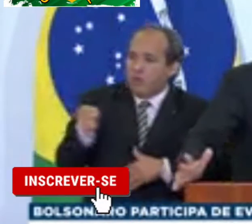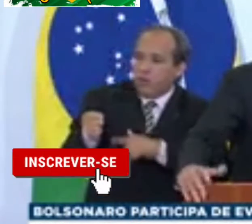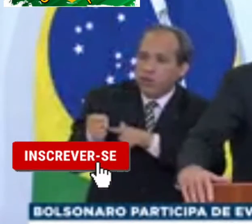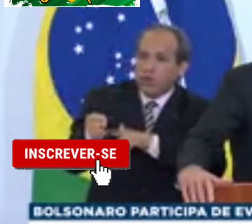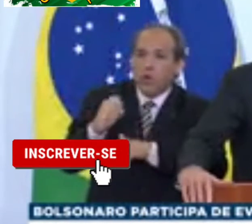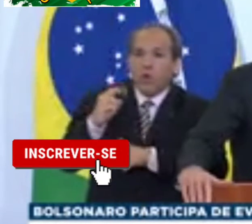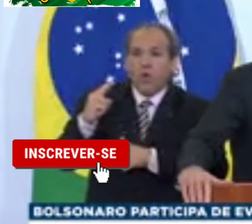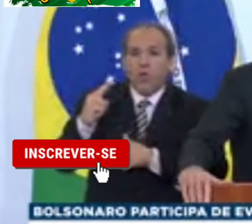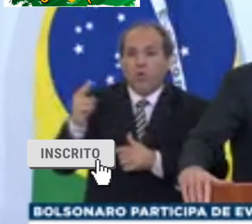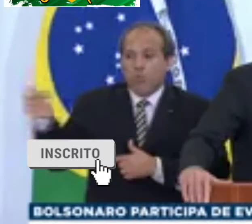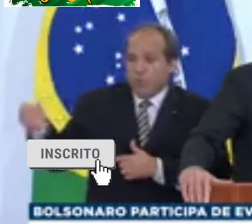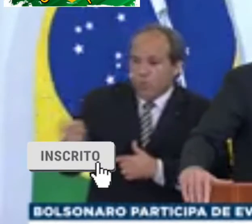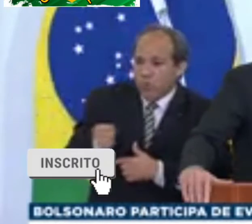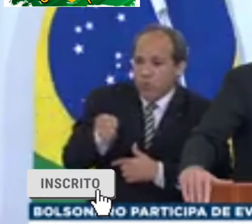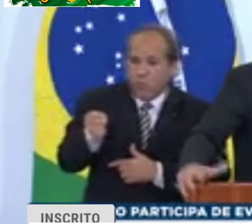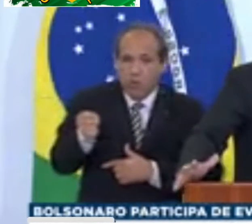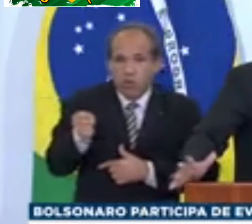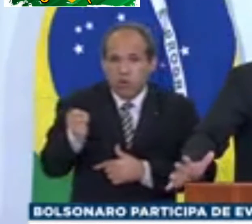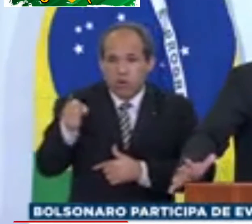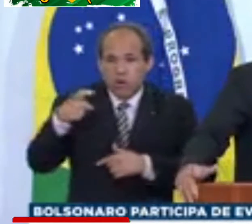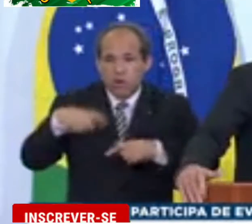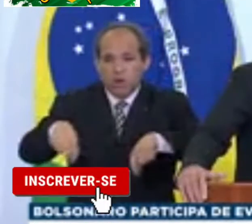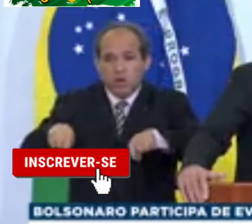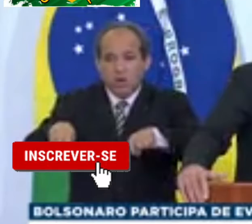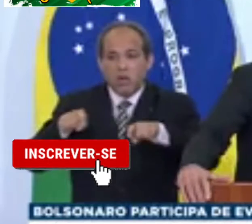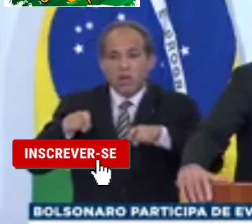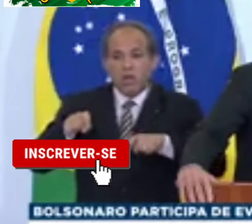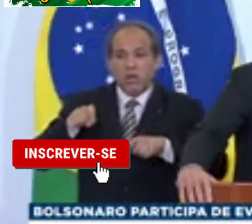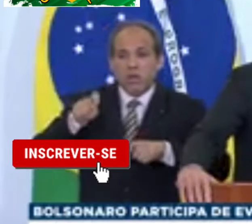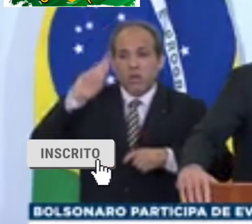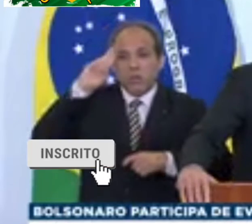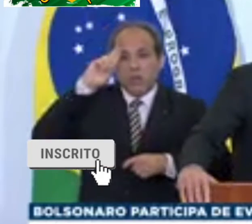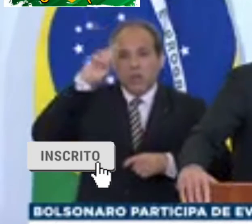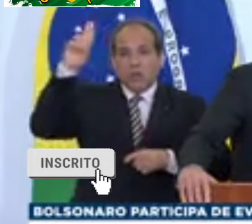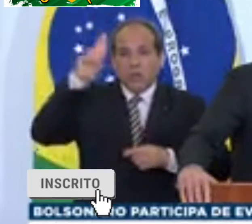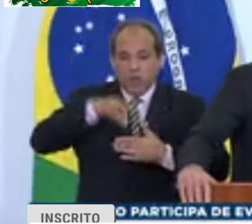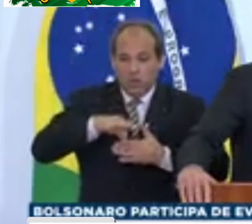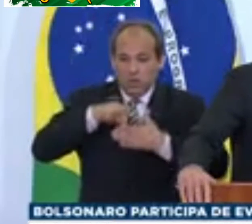colocar, obviamente, para pilotar esse grande país.